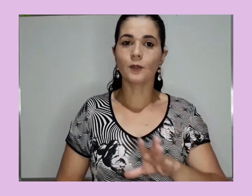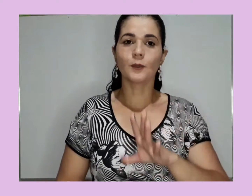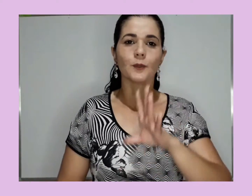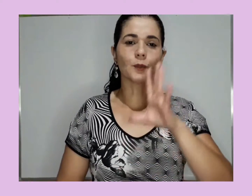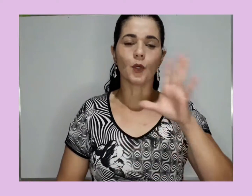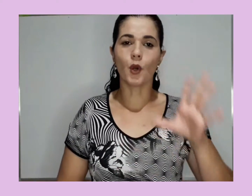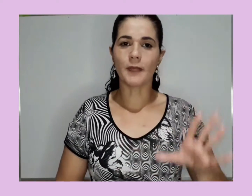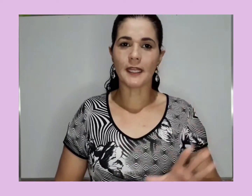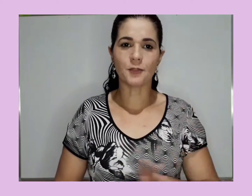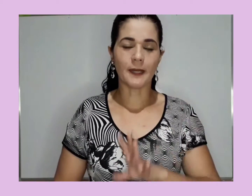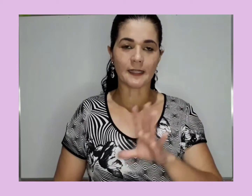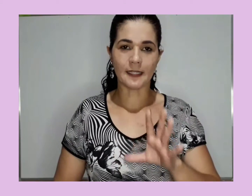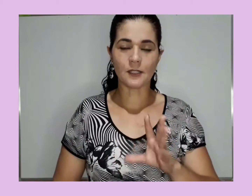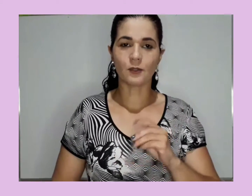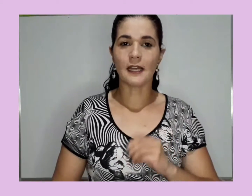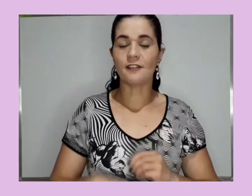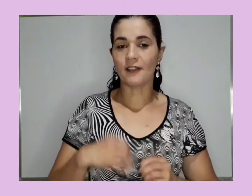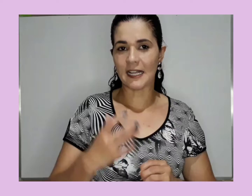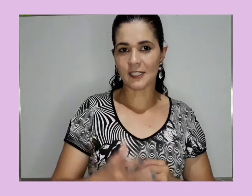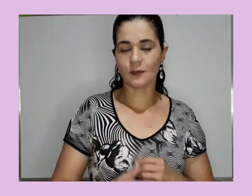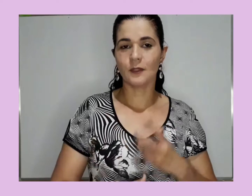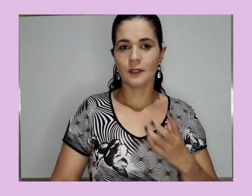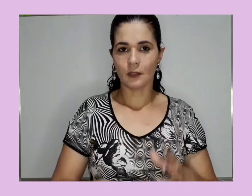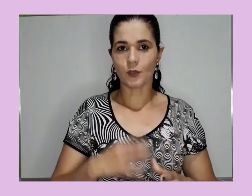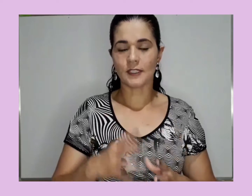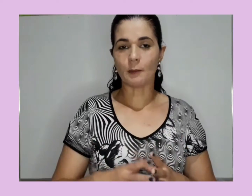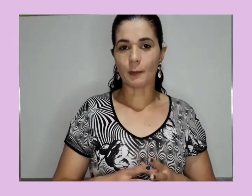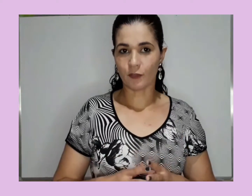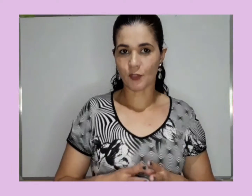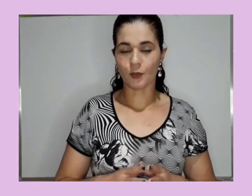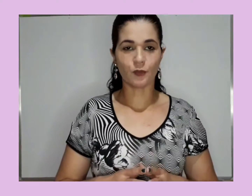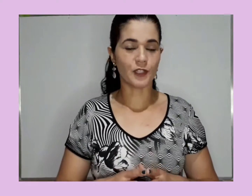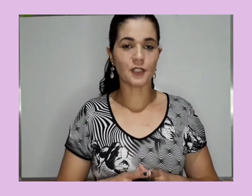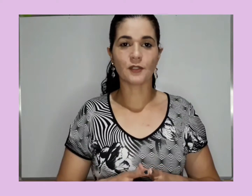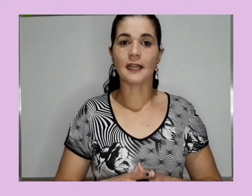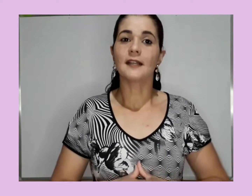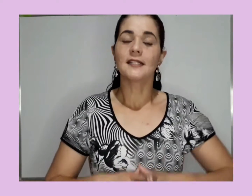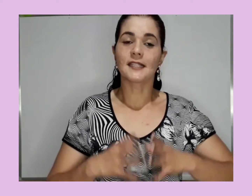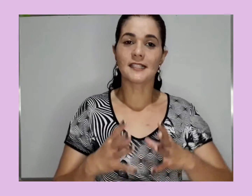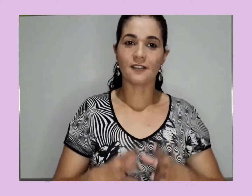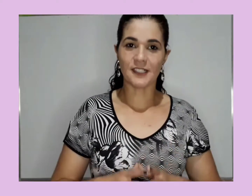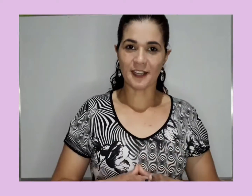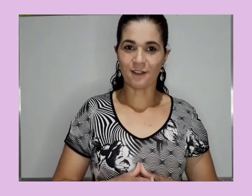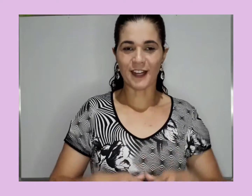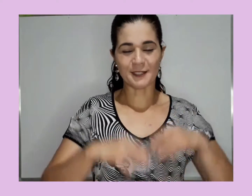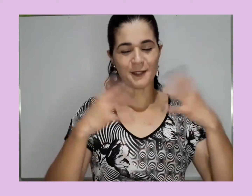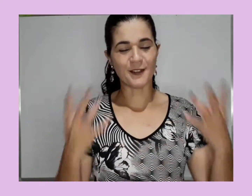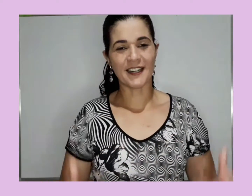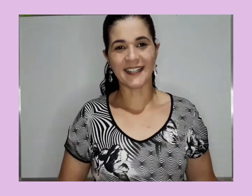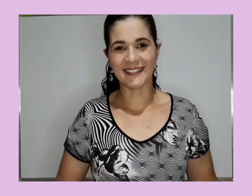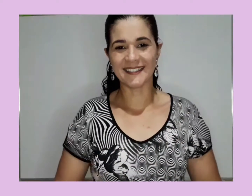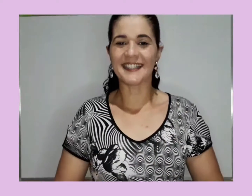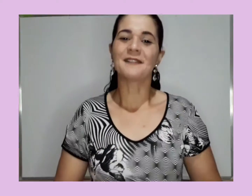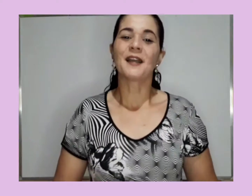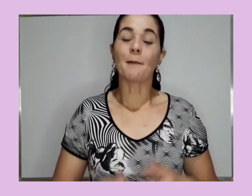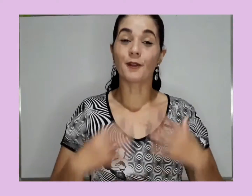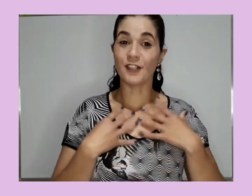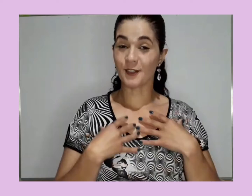5 nomes aí de parentesco, tá? E façam o sinal para a professora, o vídeo, tá? Se quiser fazer a frase, melhor ainda, tá? Ó, pra eu fazer uma